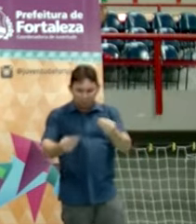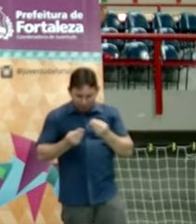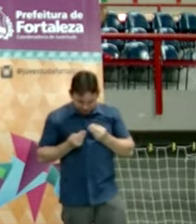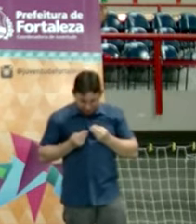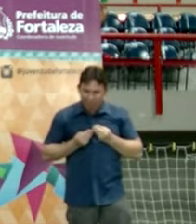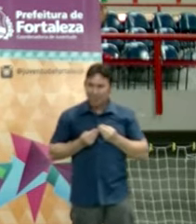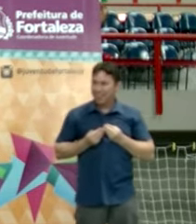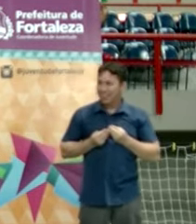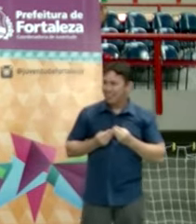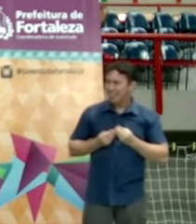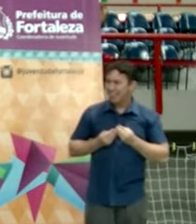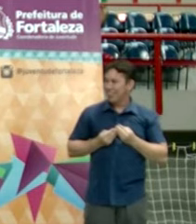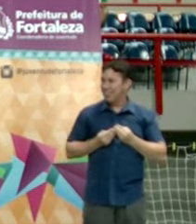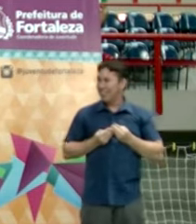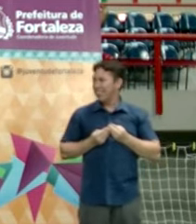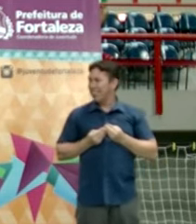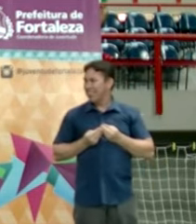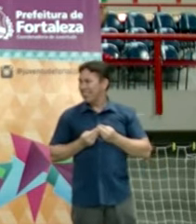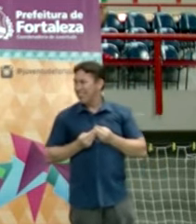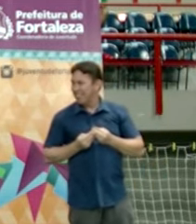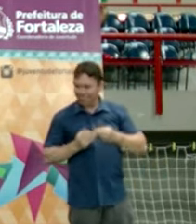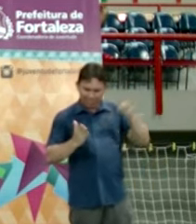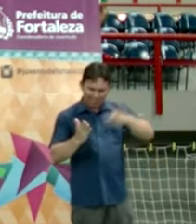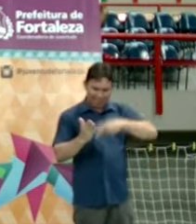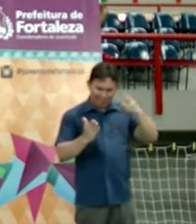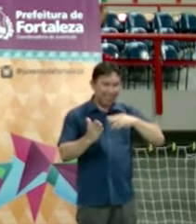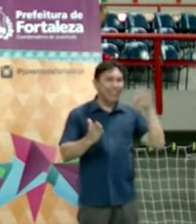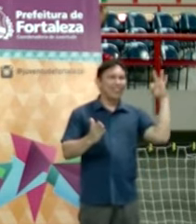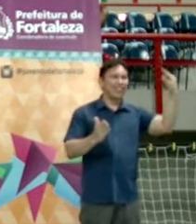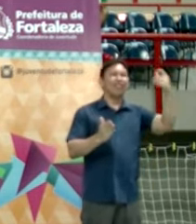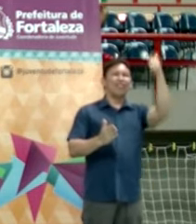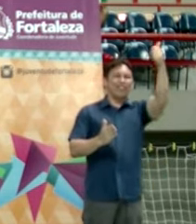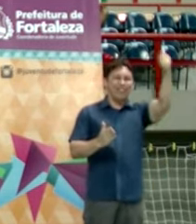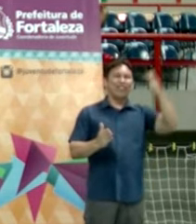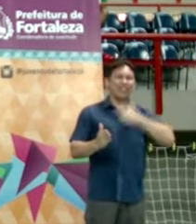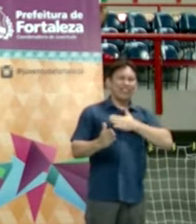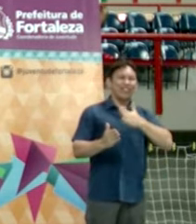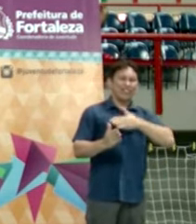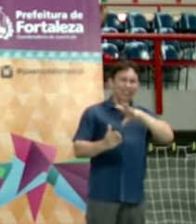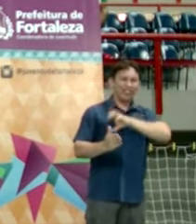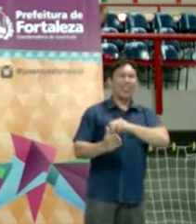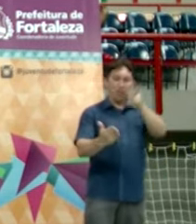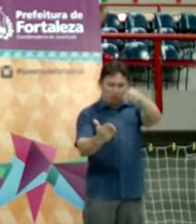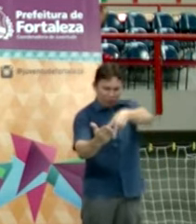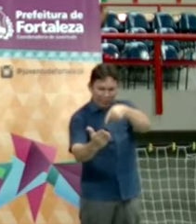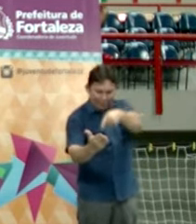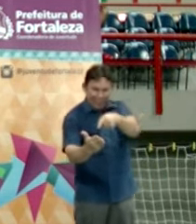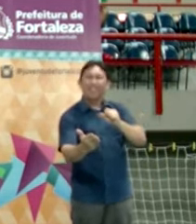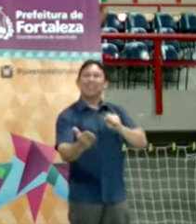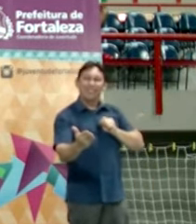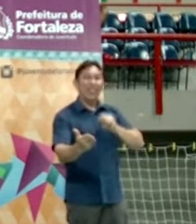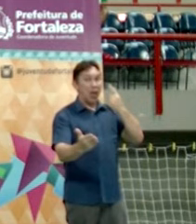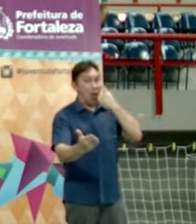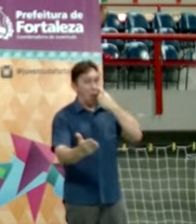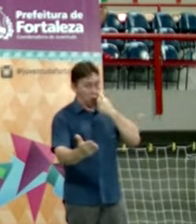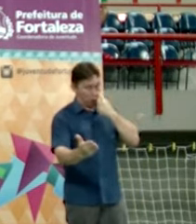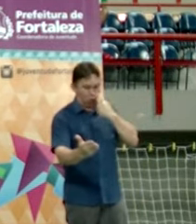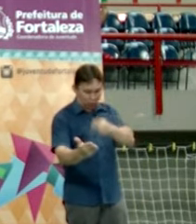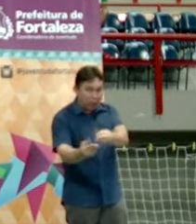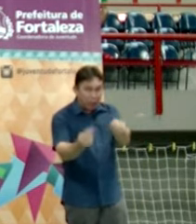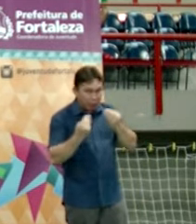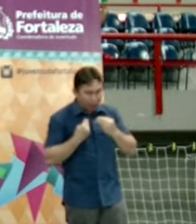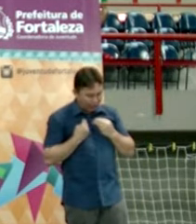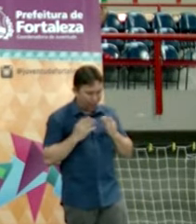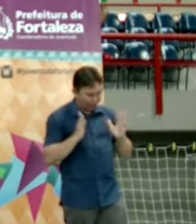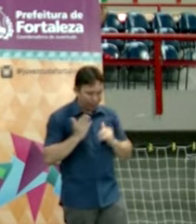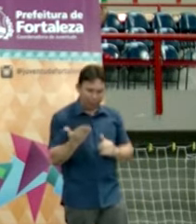aqui, rapaz, Celiano, você podia dar uma lida assim para todo mundo. Rapaz, como eu sou um homem que gosta do amor, eu vou ler. Olha o que é que mandaram aqui.